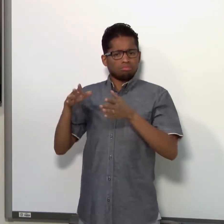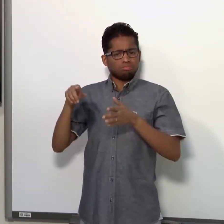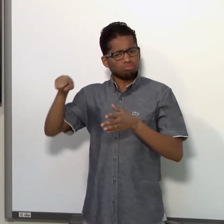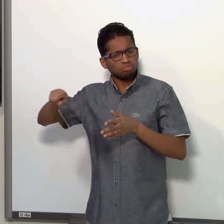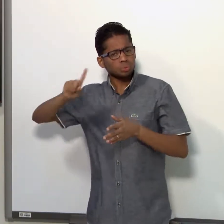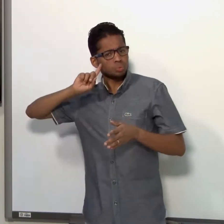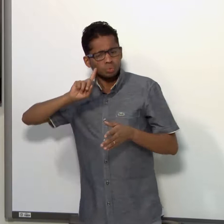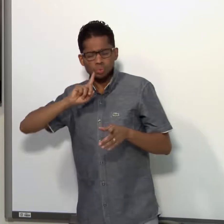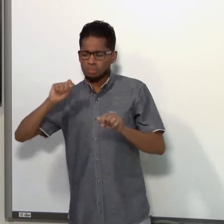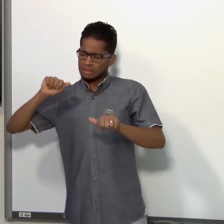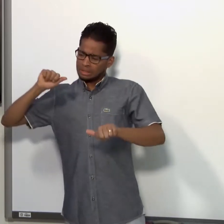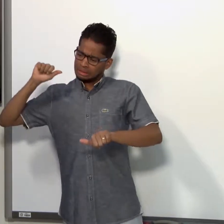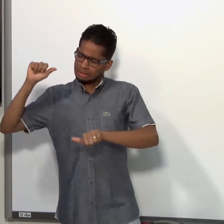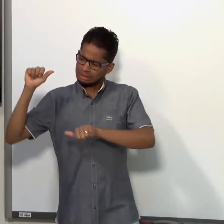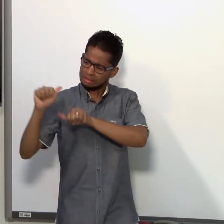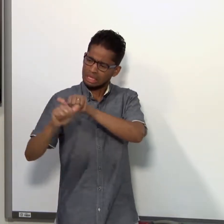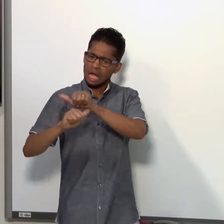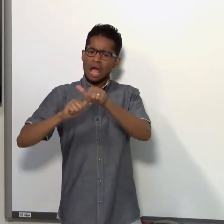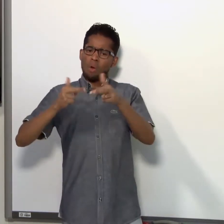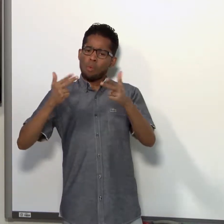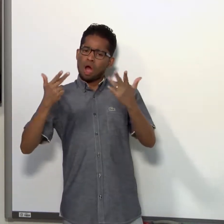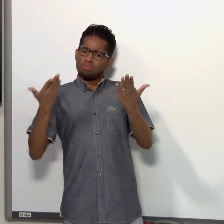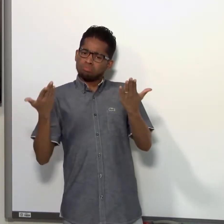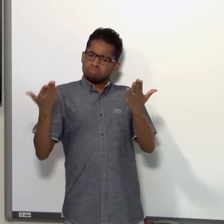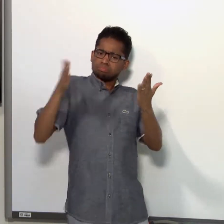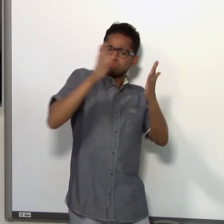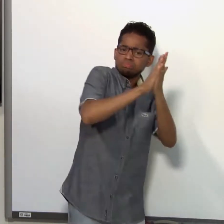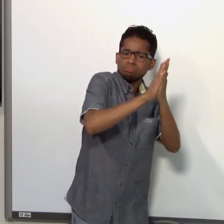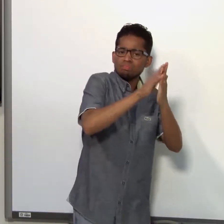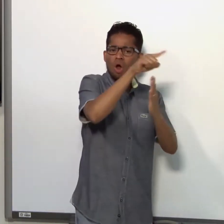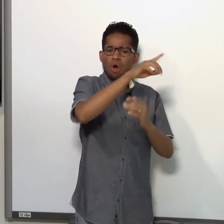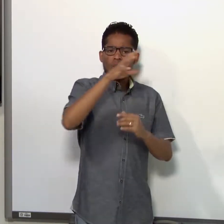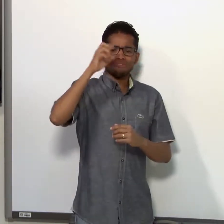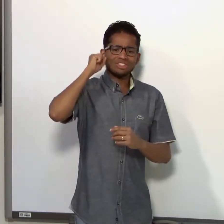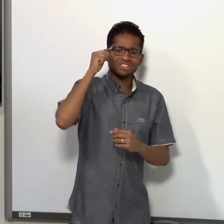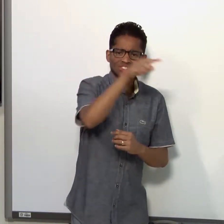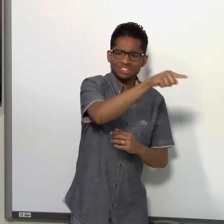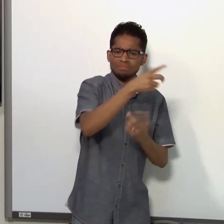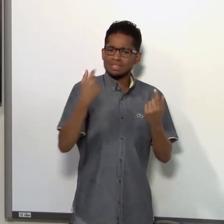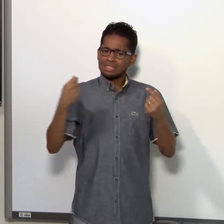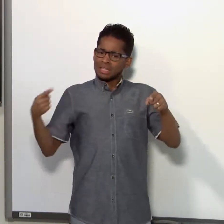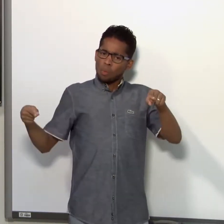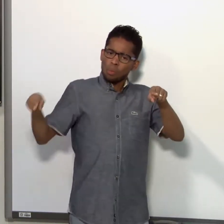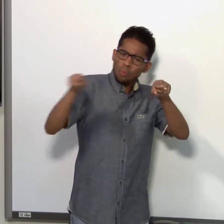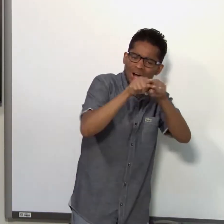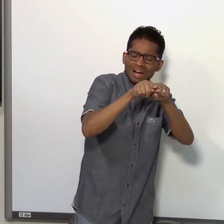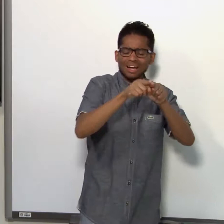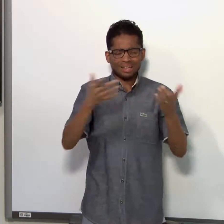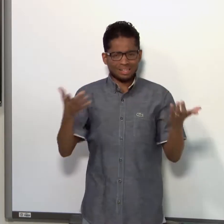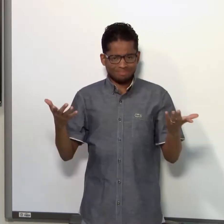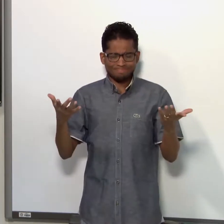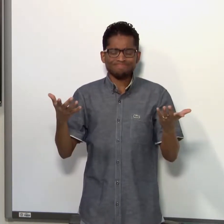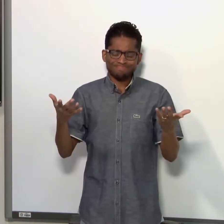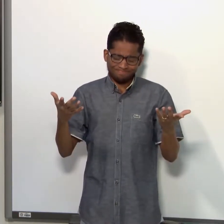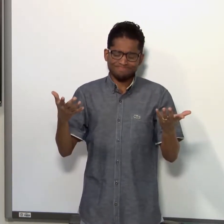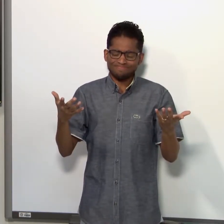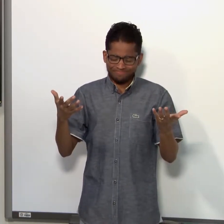Por que? Pense-se que deve haver uma uniformização, uma homogeneidade, os surdos